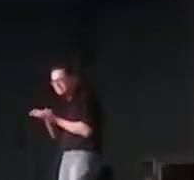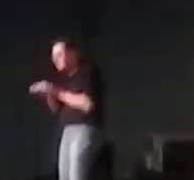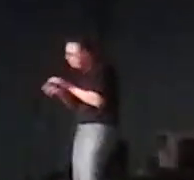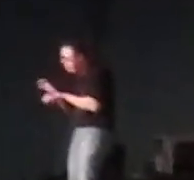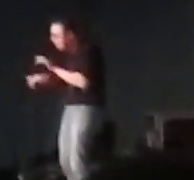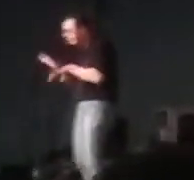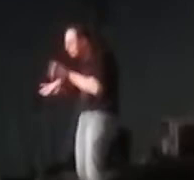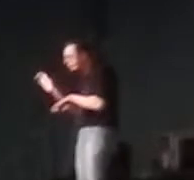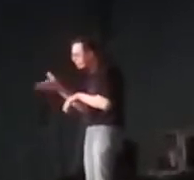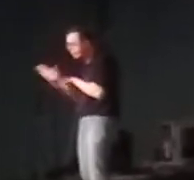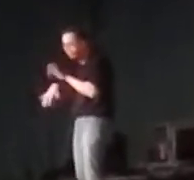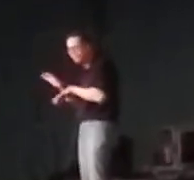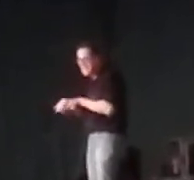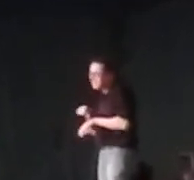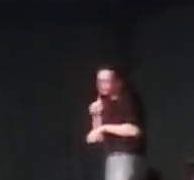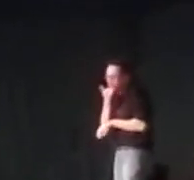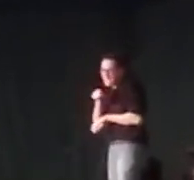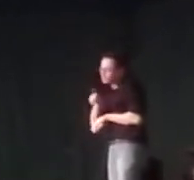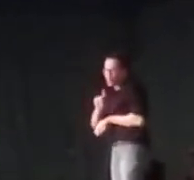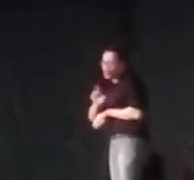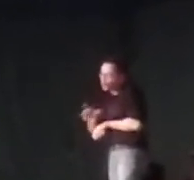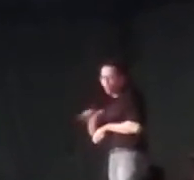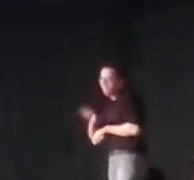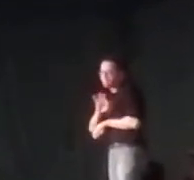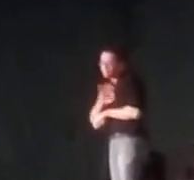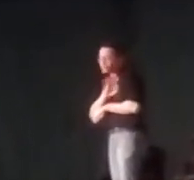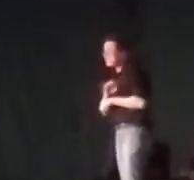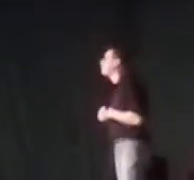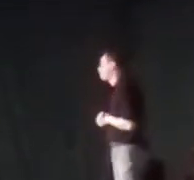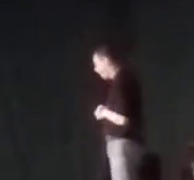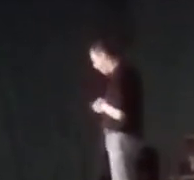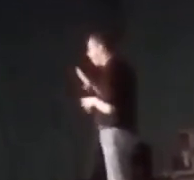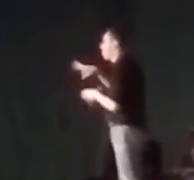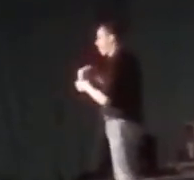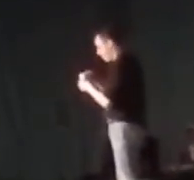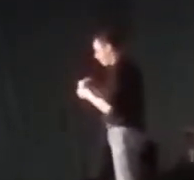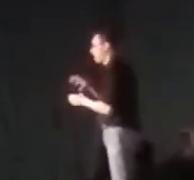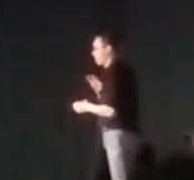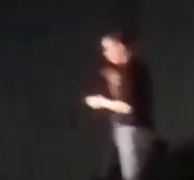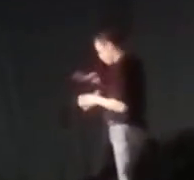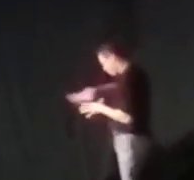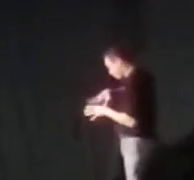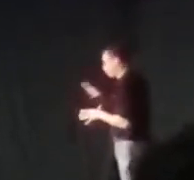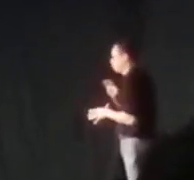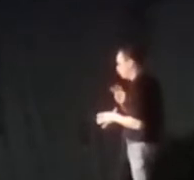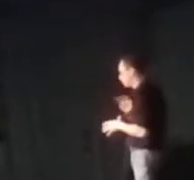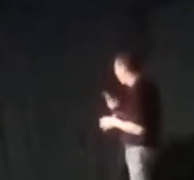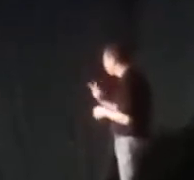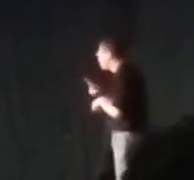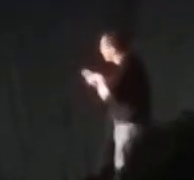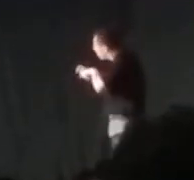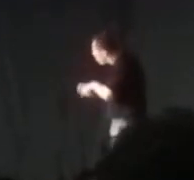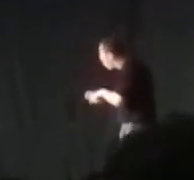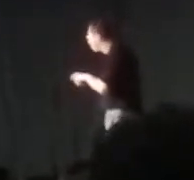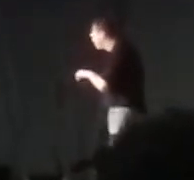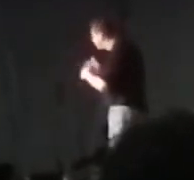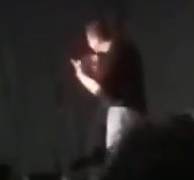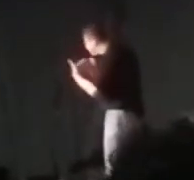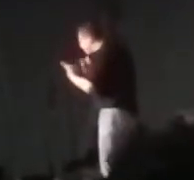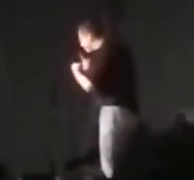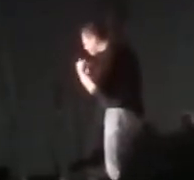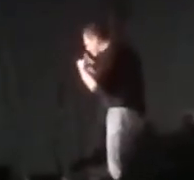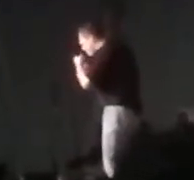isso aí. Então, E aí a gente... Aí eu voltei dessa com a gente, desenhou mais ou menos, eu voltei para São